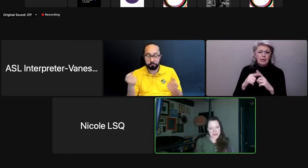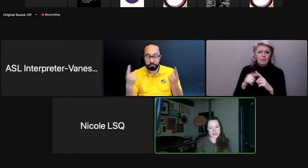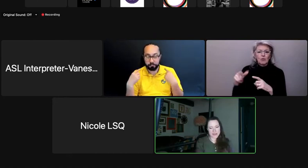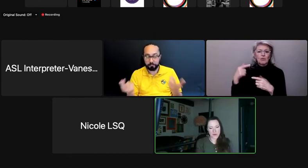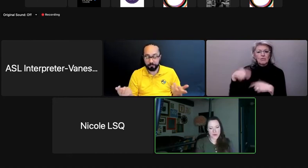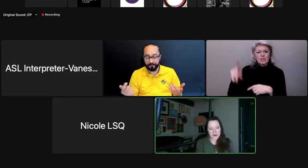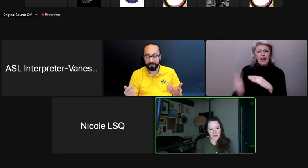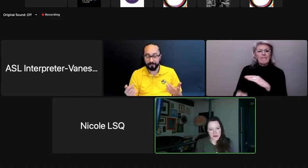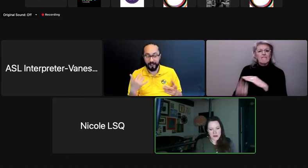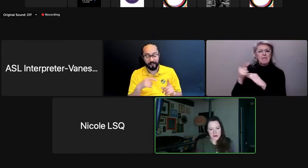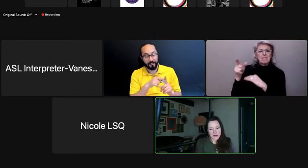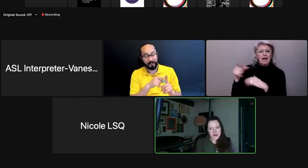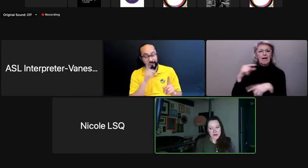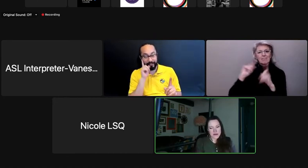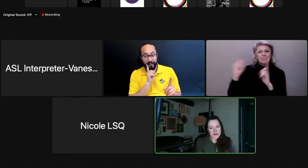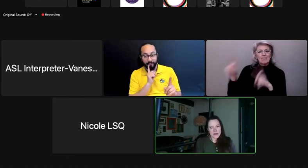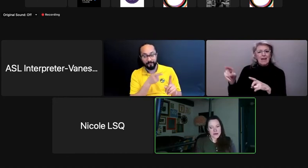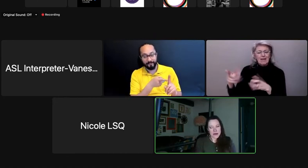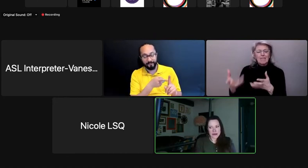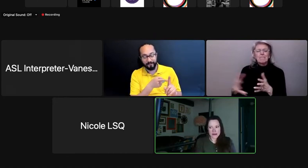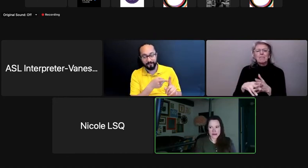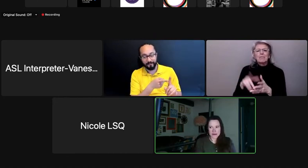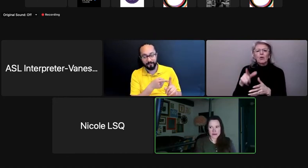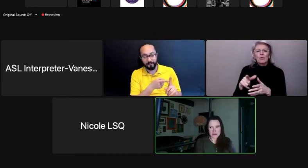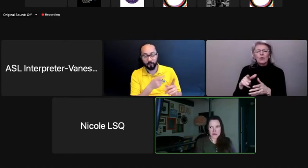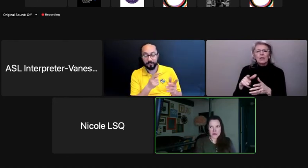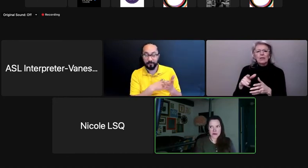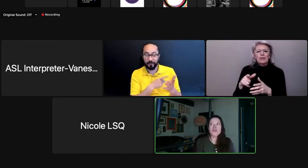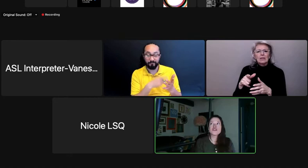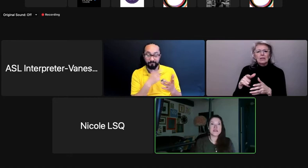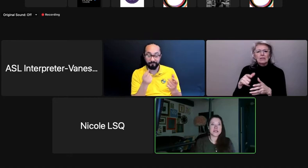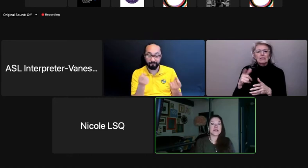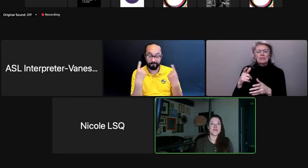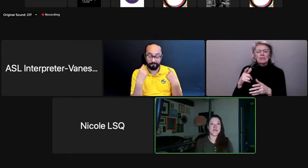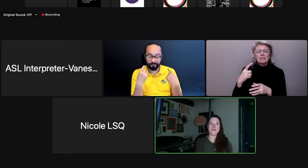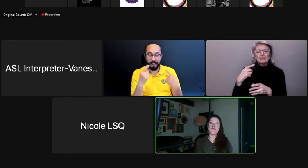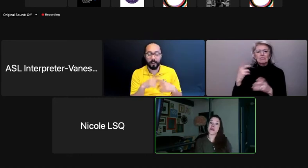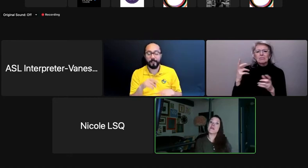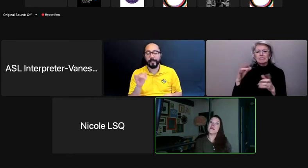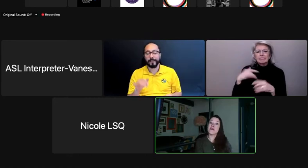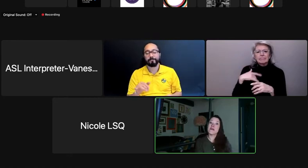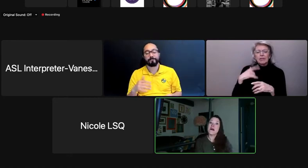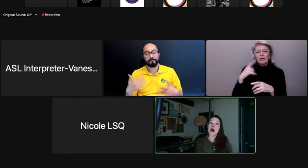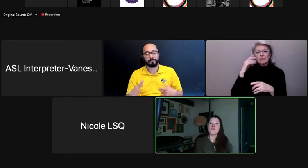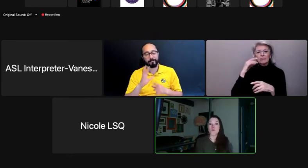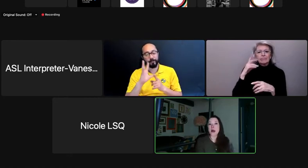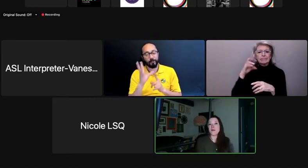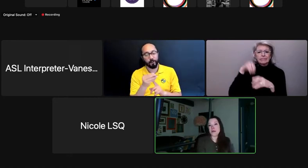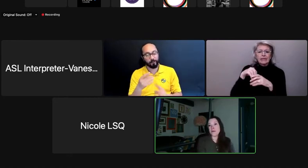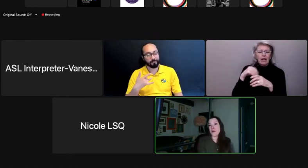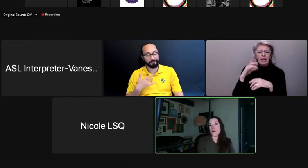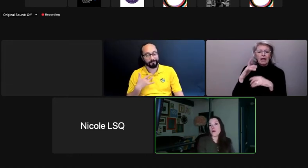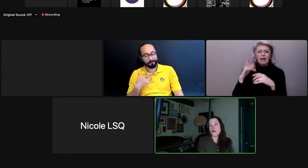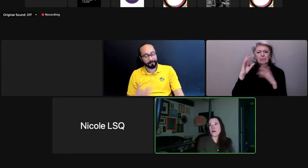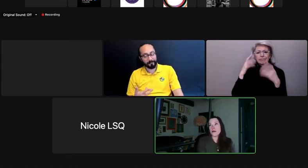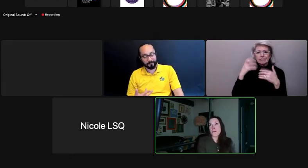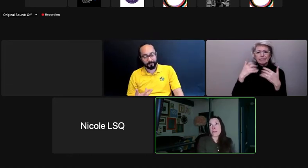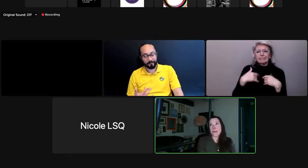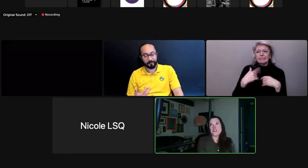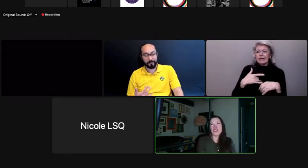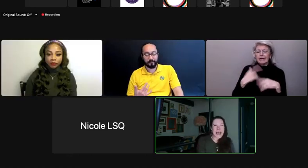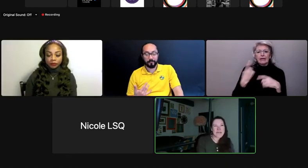événement puis qui est parti dans son propre monde si l'on veut et puis je lui demandais est-ce